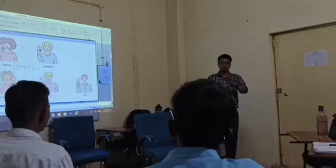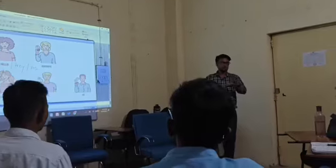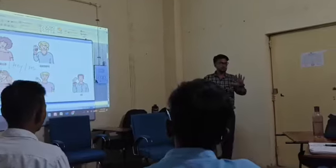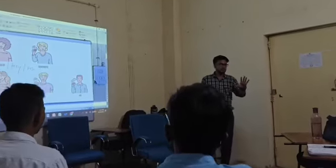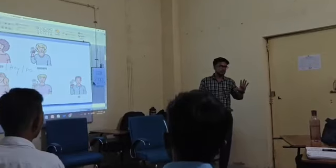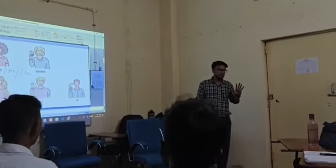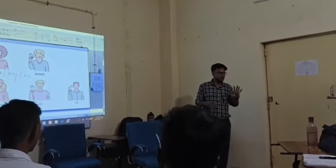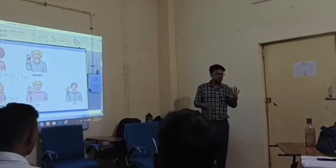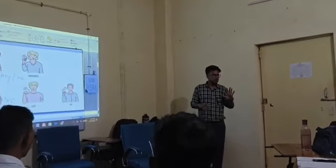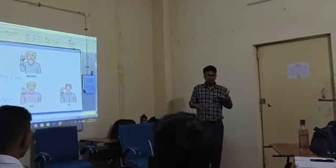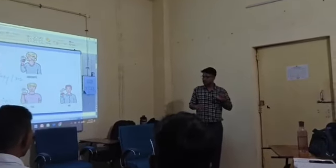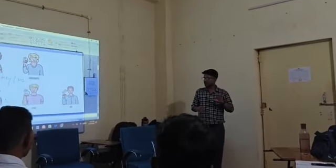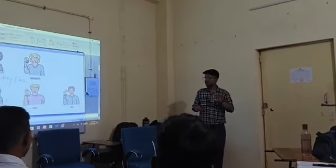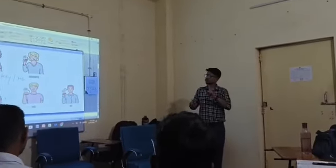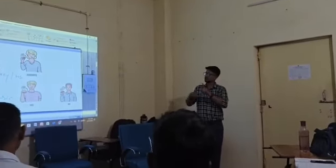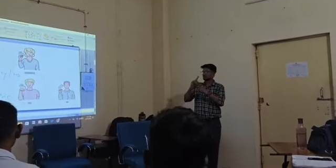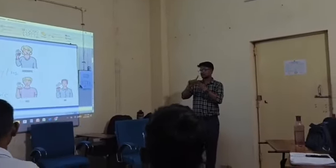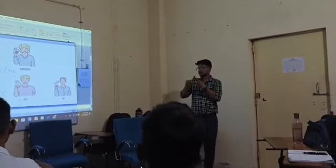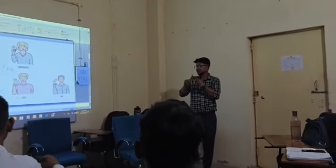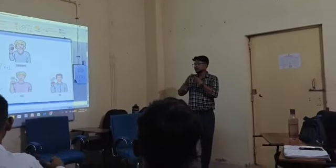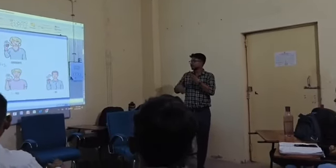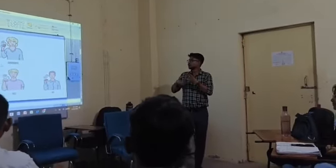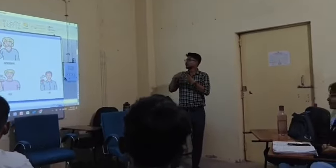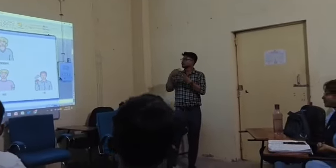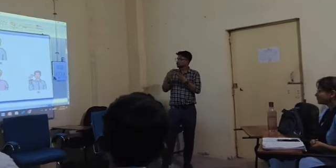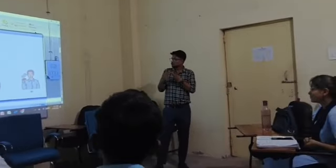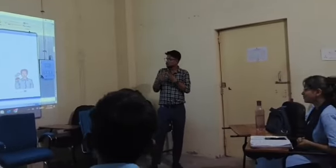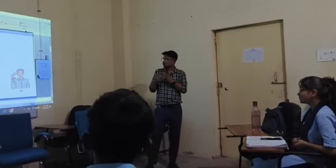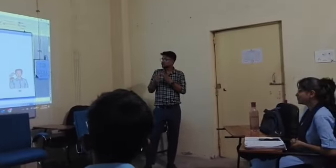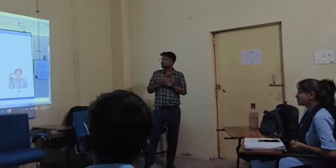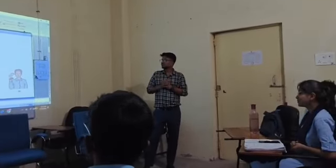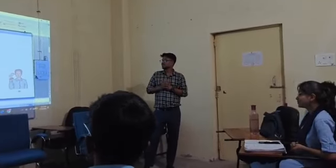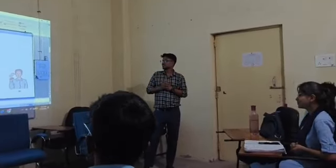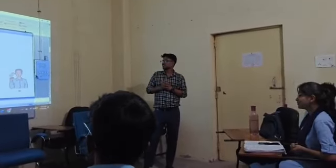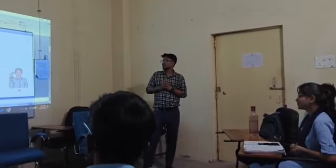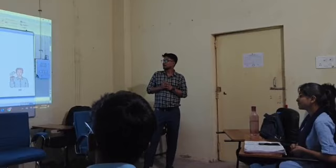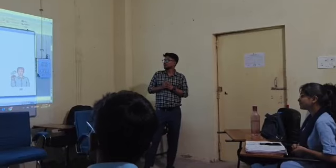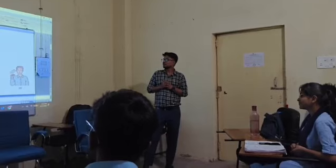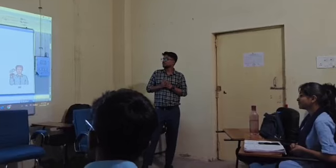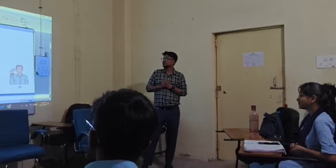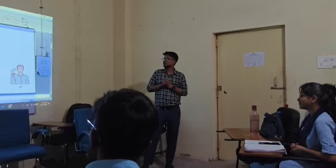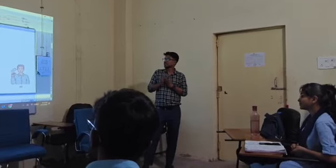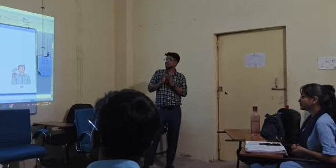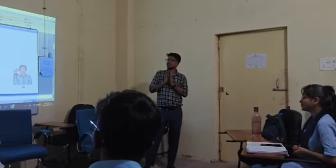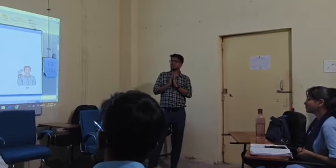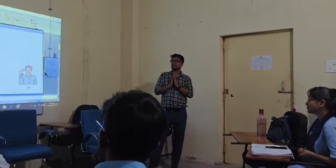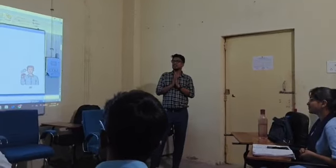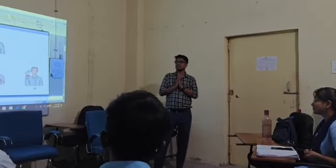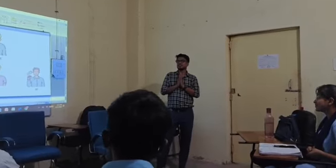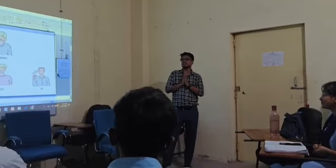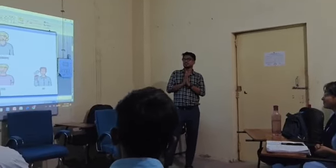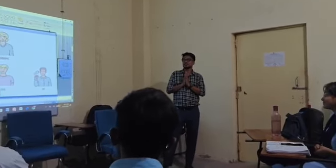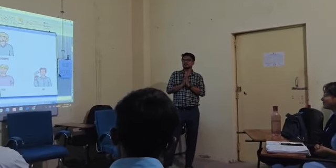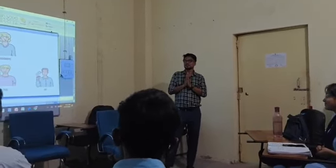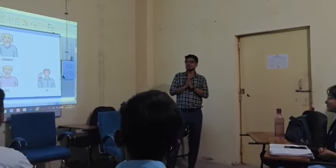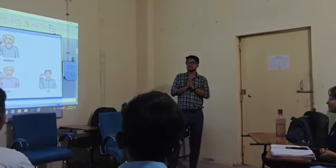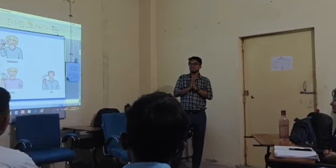को पता है, ठीक है। दूसरा, आप जैसे एक प्रेयर करने जा रहे हैं,